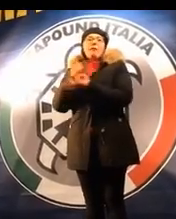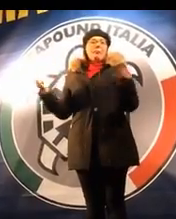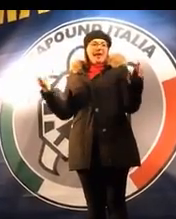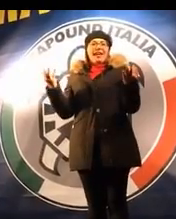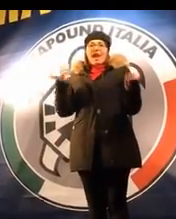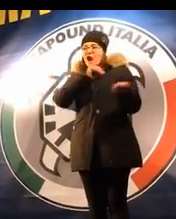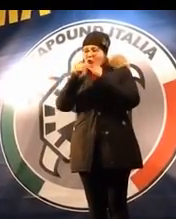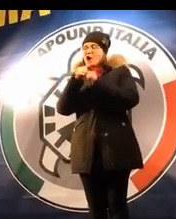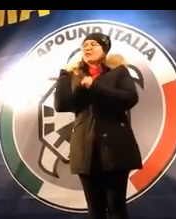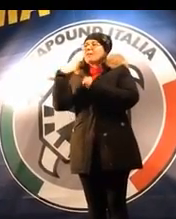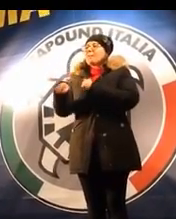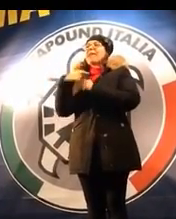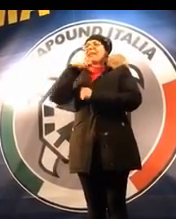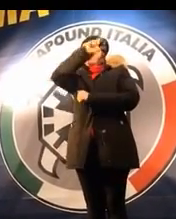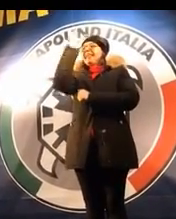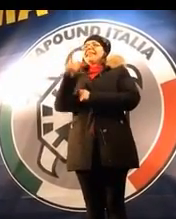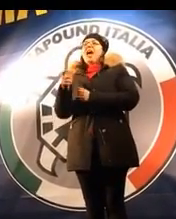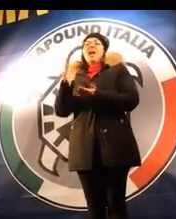sono convinto che